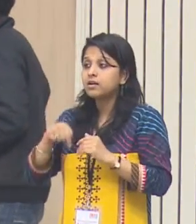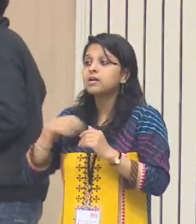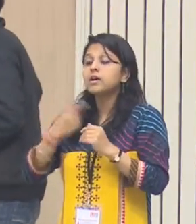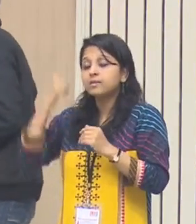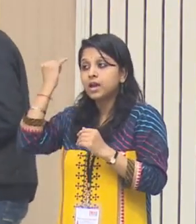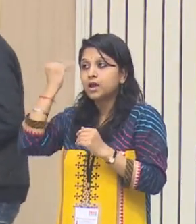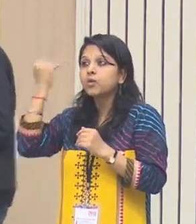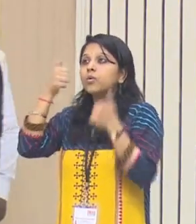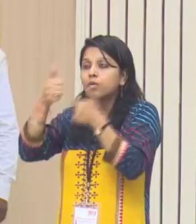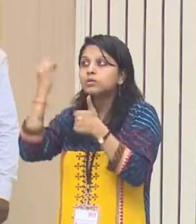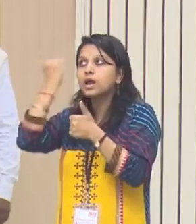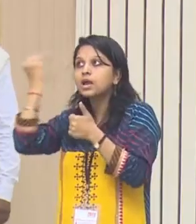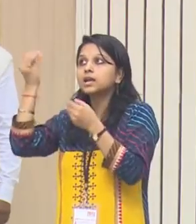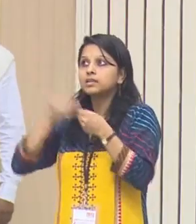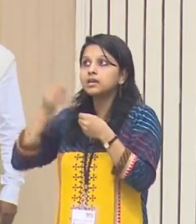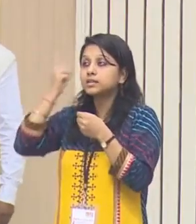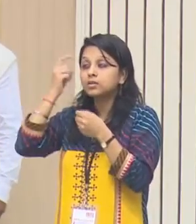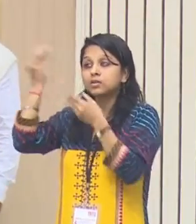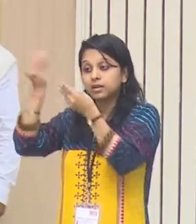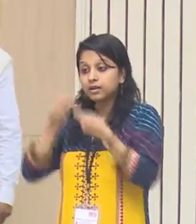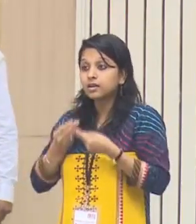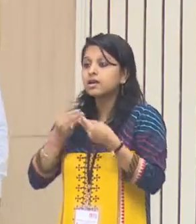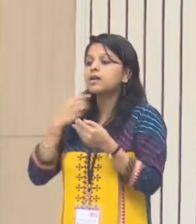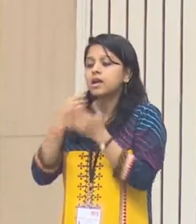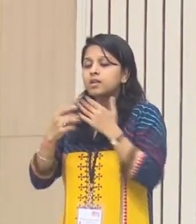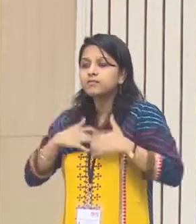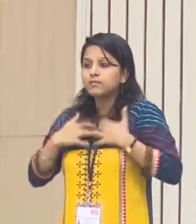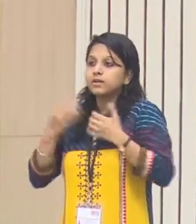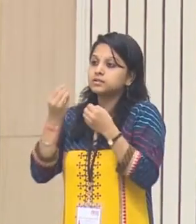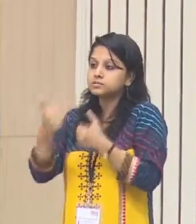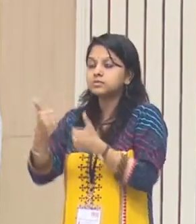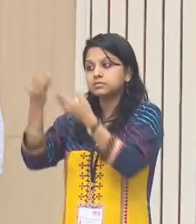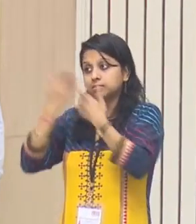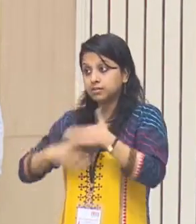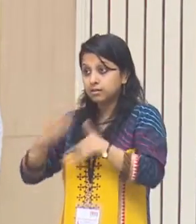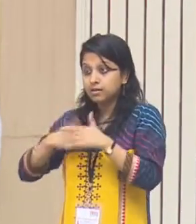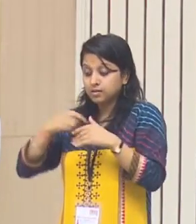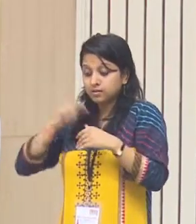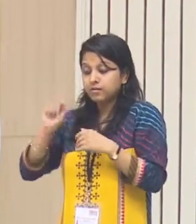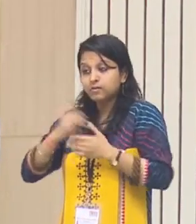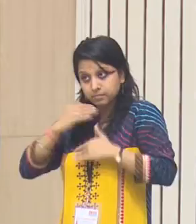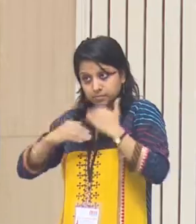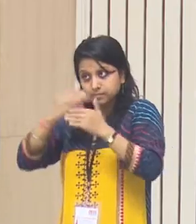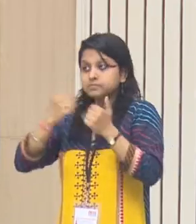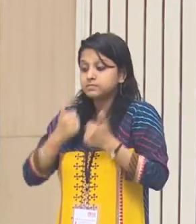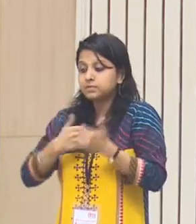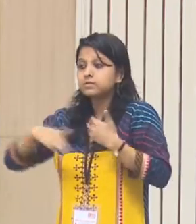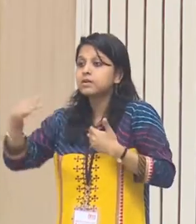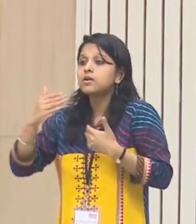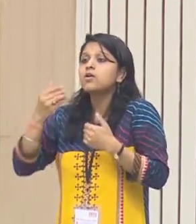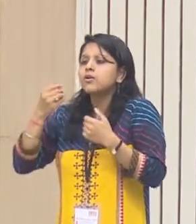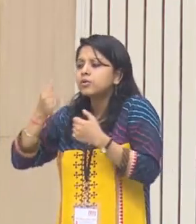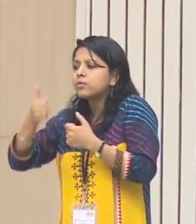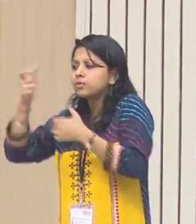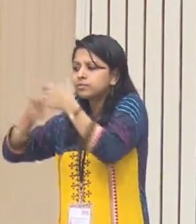अच्छी विचारधारा दे, मुझे अच्छी सोच दे, अच्छी भावनाएं दे, ताकि मैं अच्छे कर्म कर सकूं और अच्छे यत्नों से,